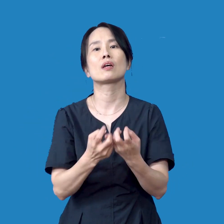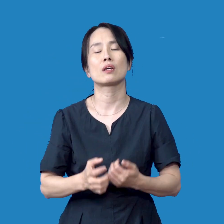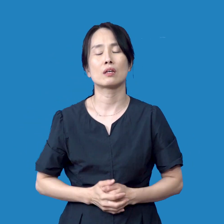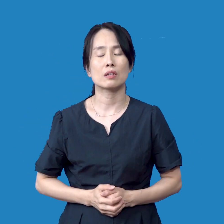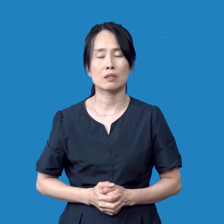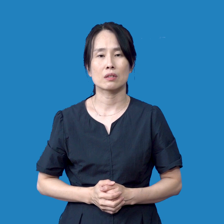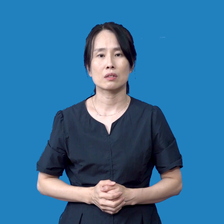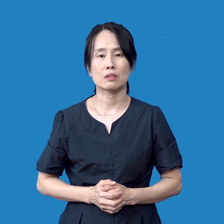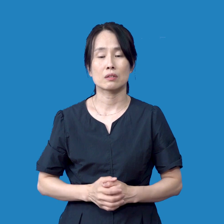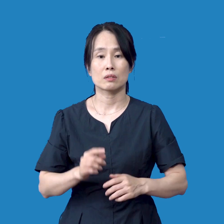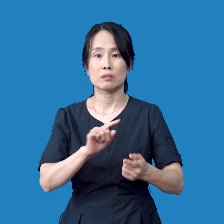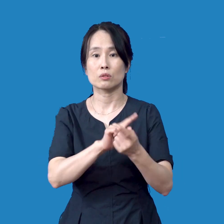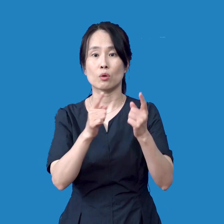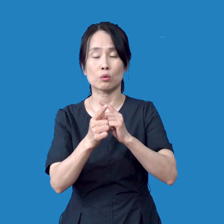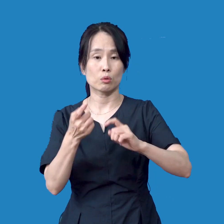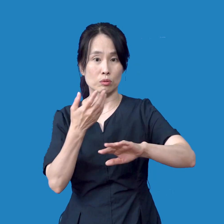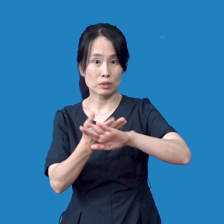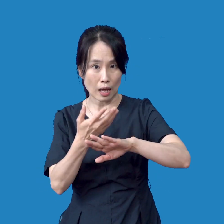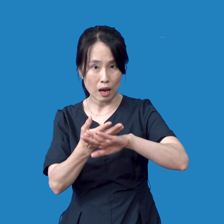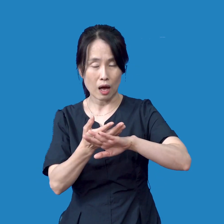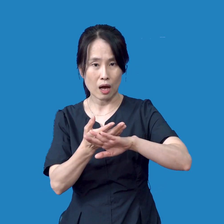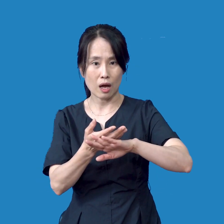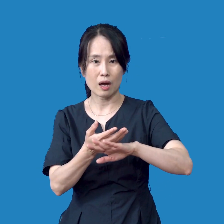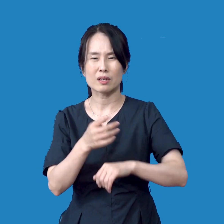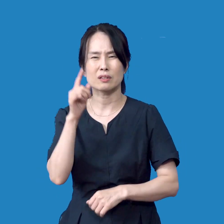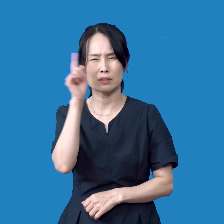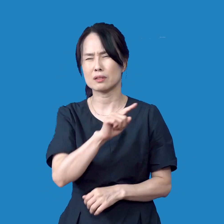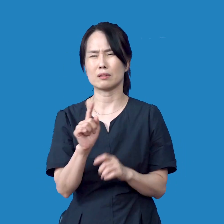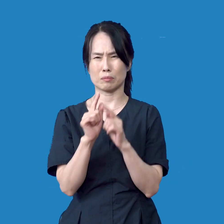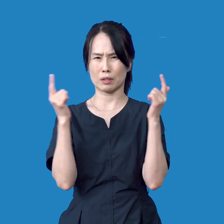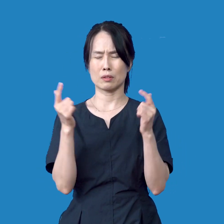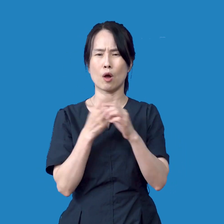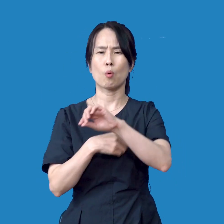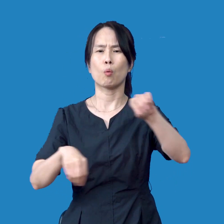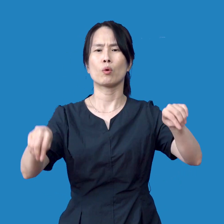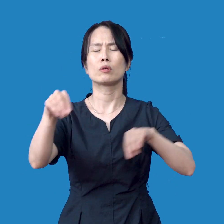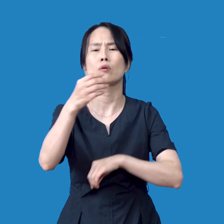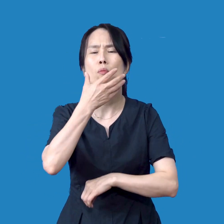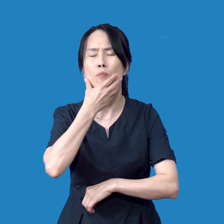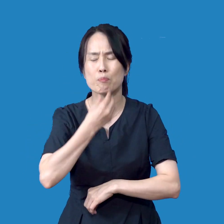서로 다른 것이 나쁜 것이 아닙니다. 오히려 복입니다.